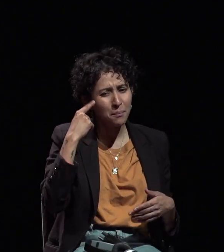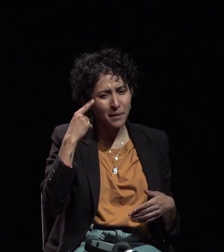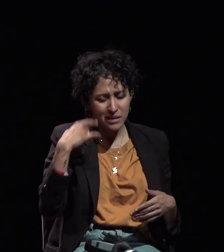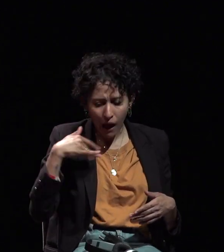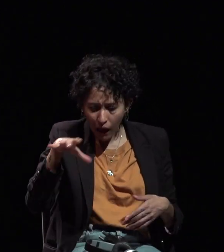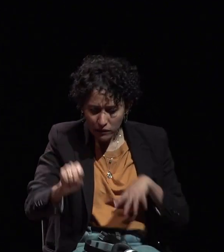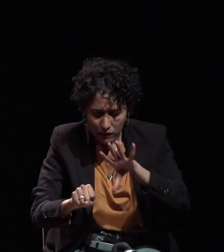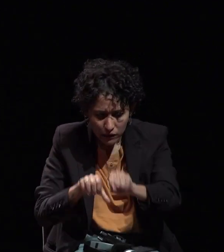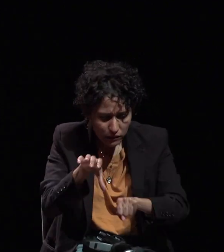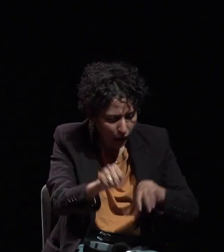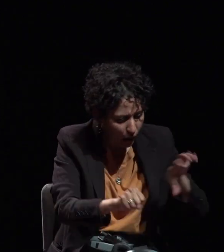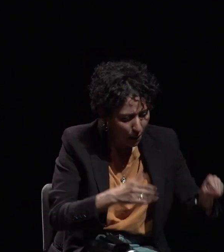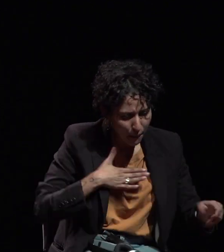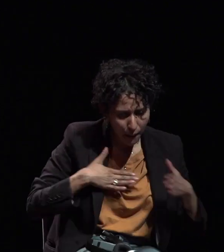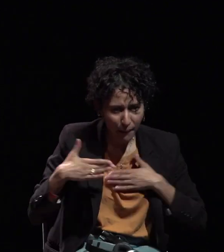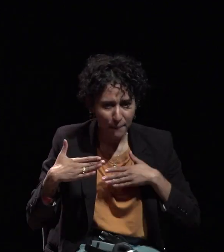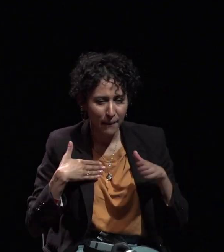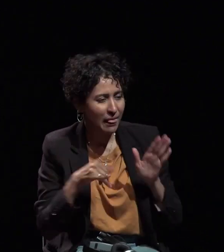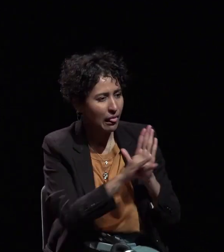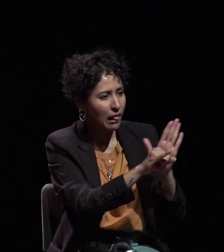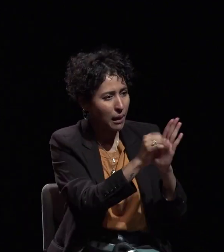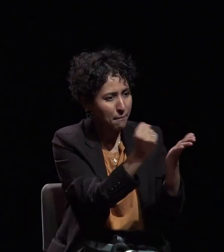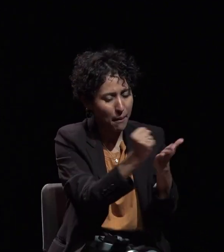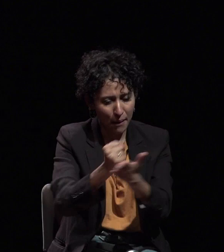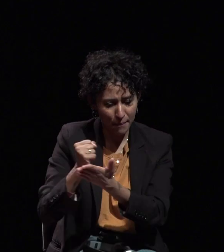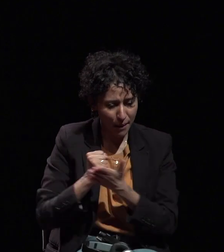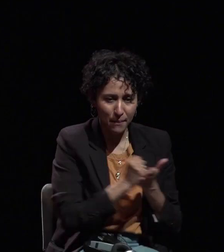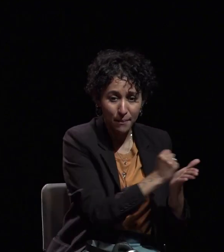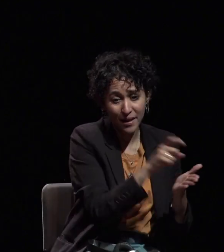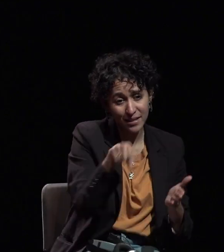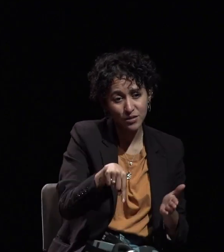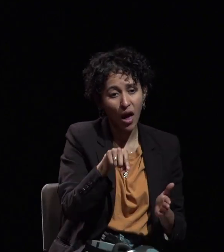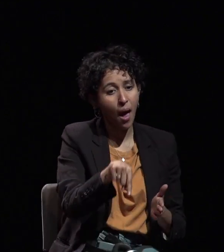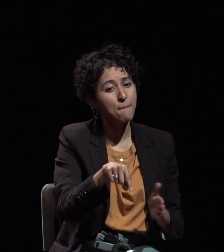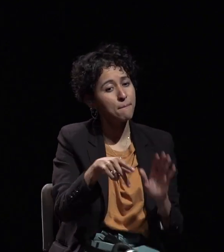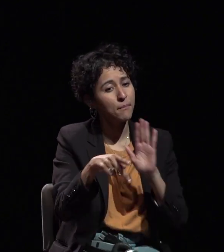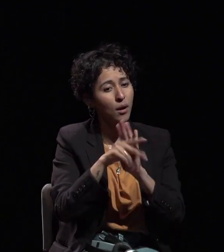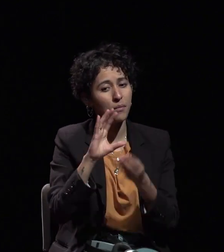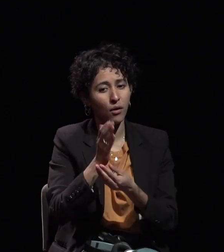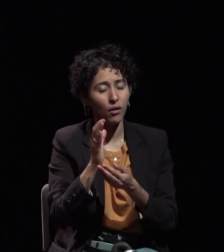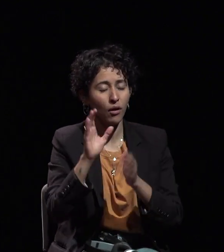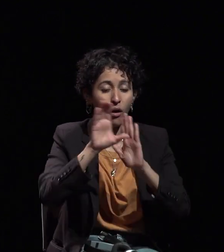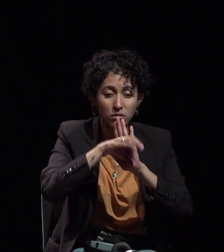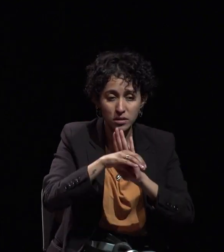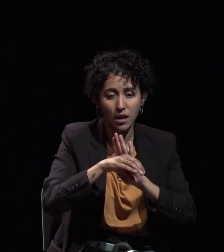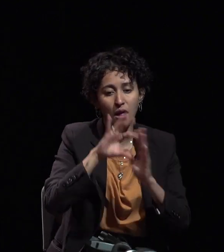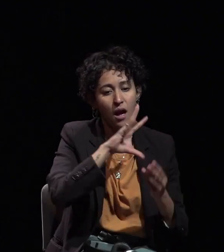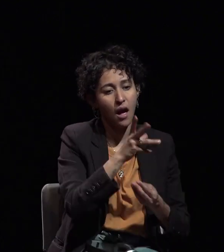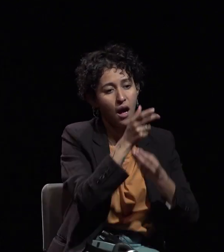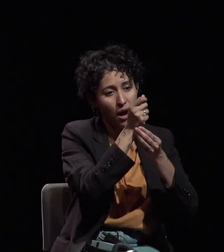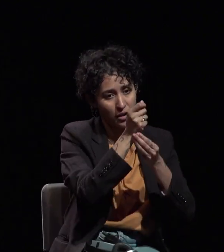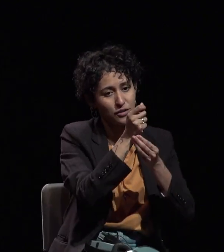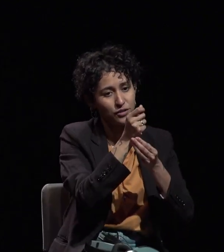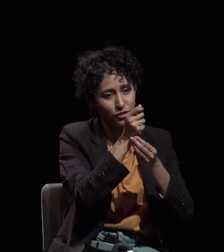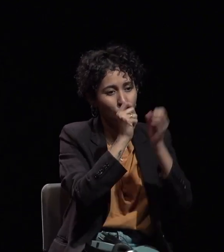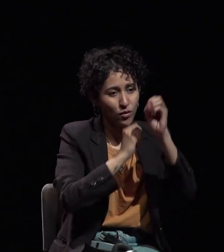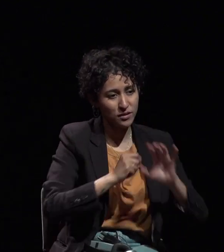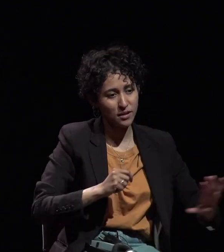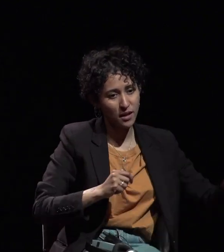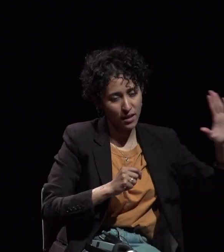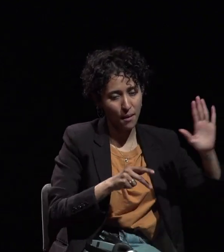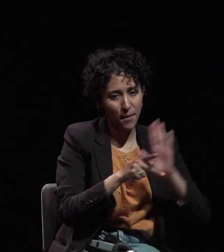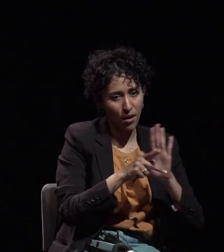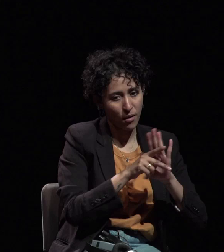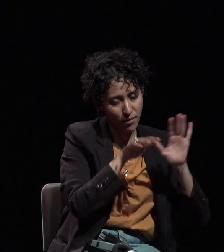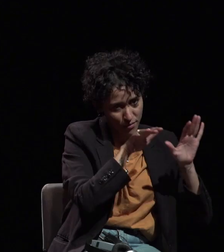caracteriza o Ocidente e sua peculiar invenção da arte. Esses regimes, marcados por economias do dom ou da dádiva,